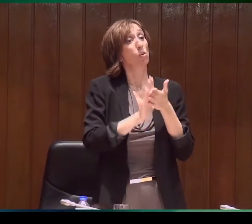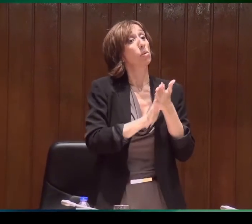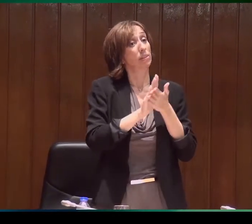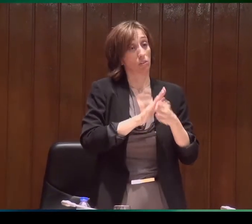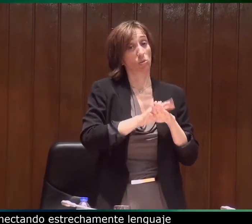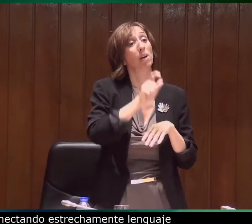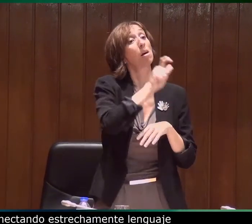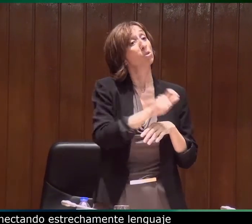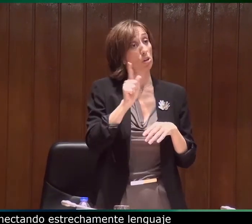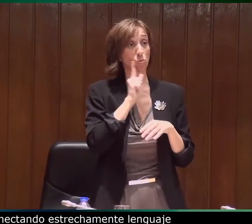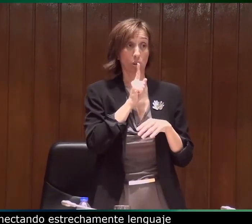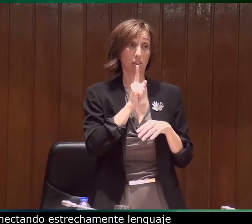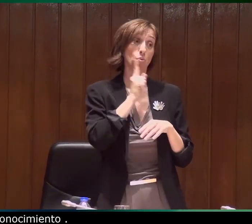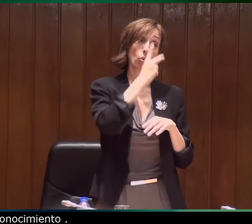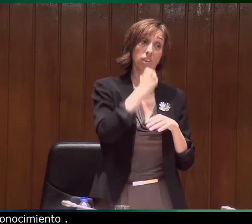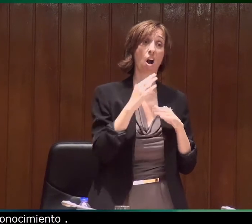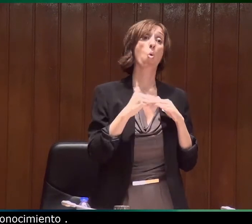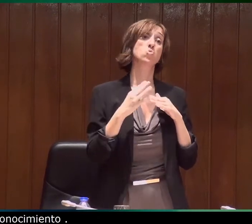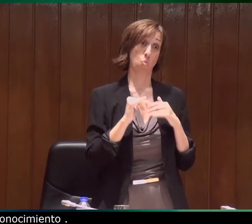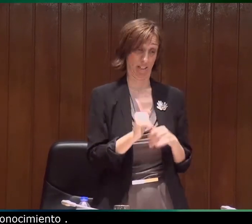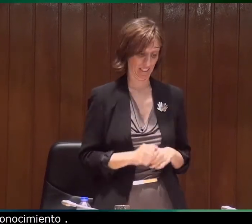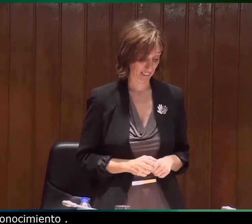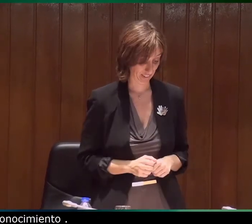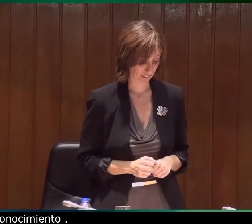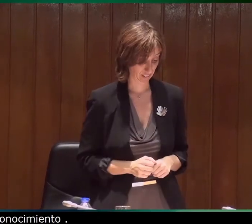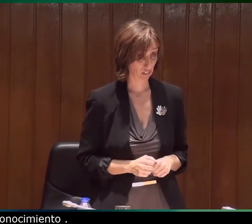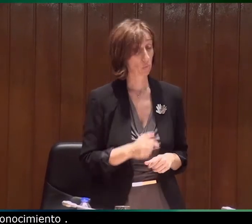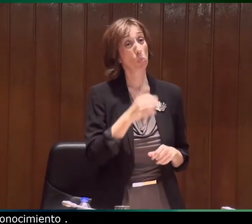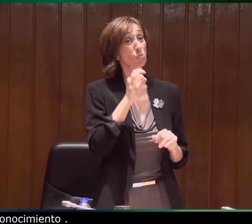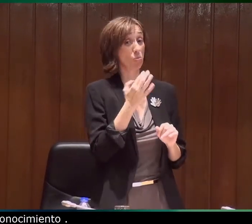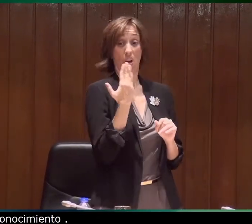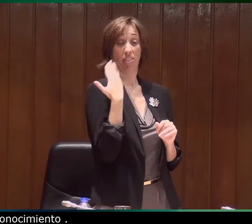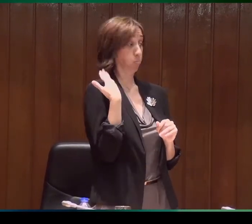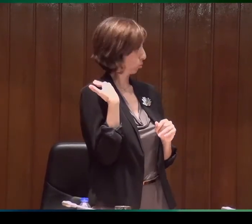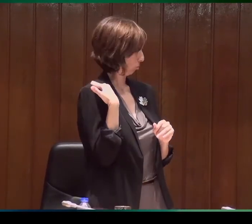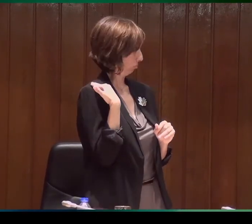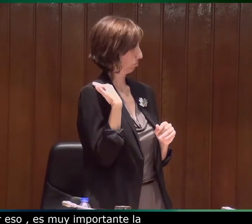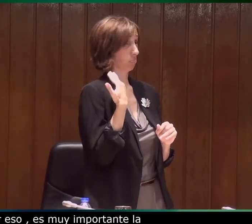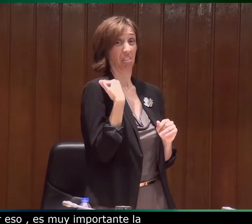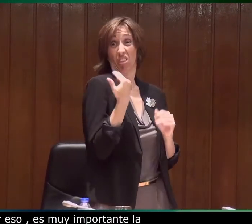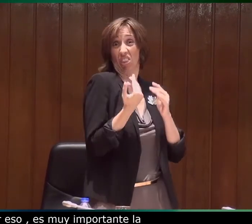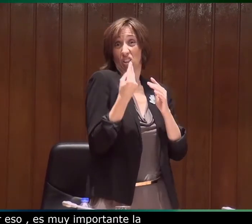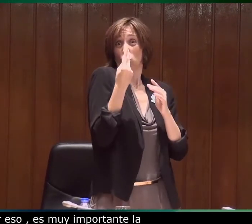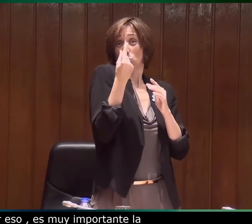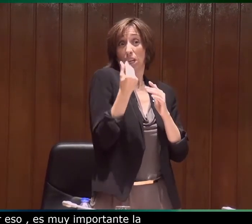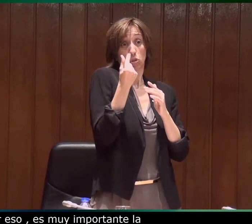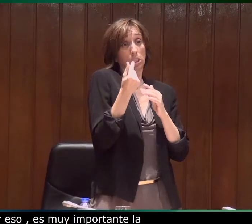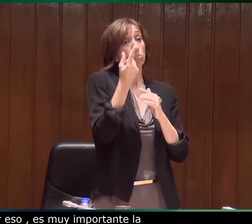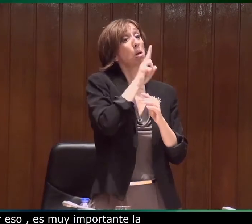por eso es muy importante la lengua de signos para las personas sordas y sordociegas que la utilizan hace poco pues hace